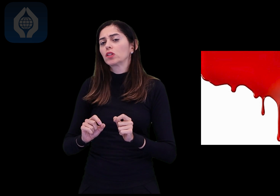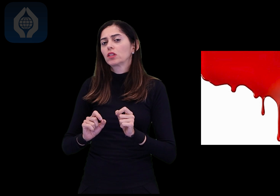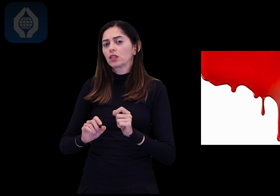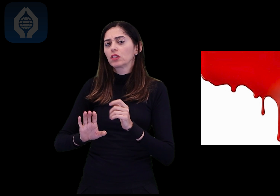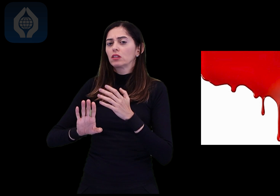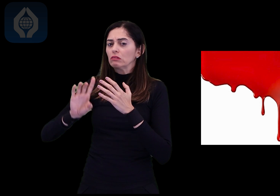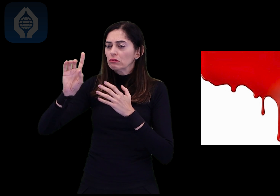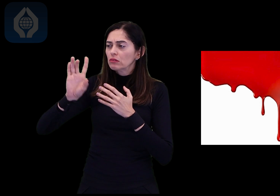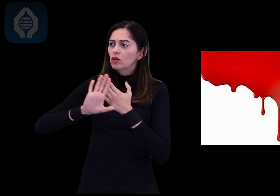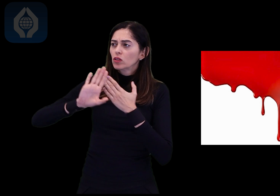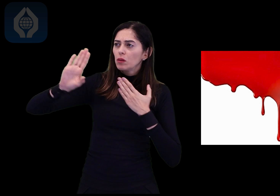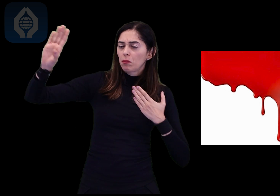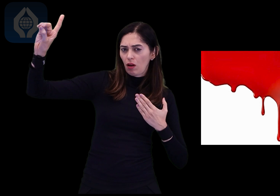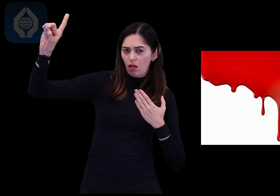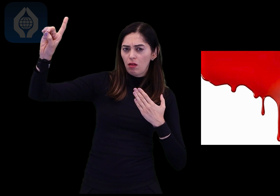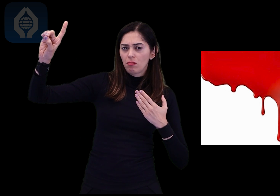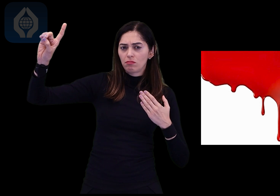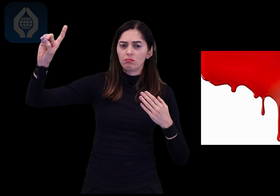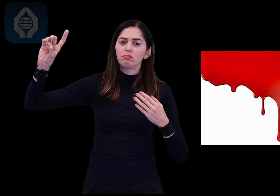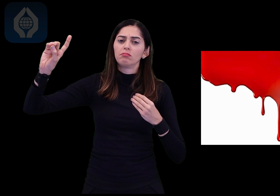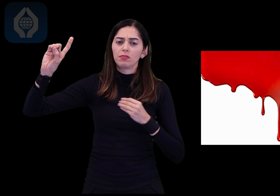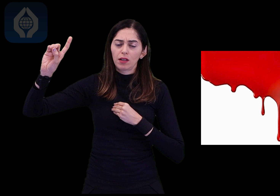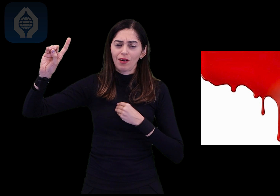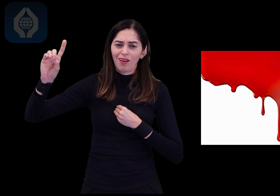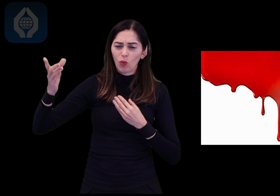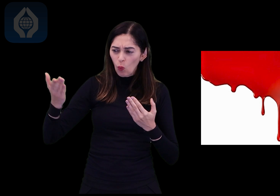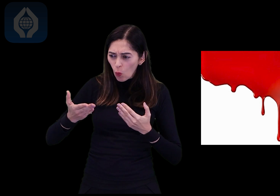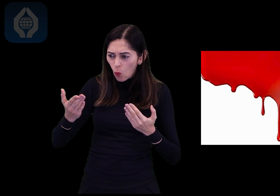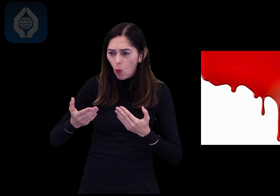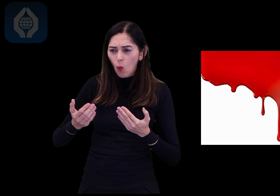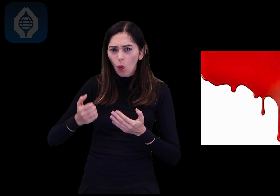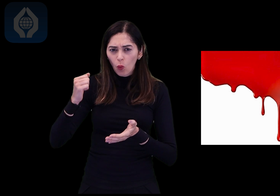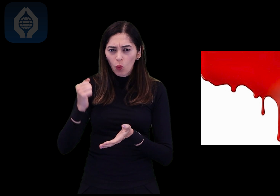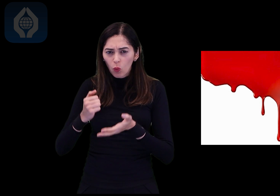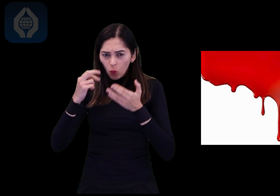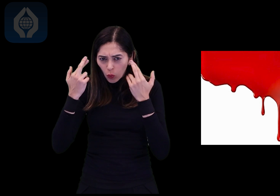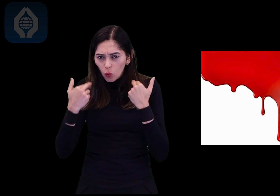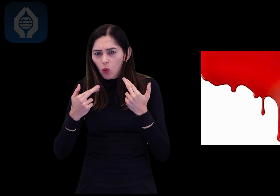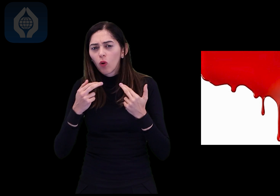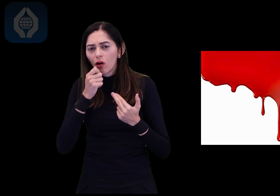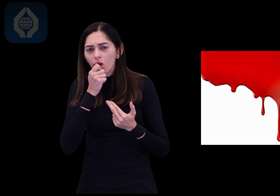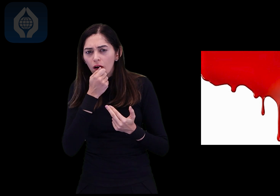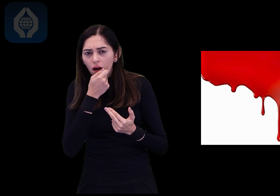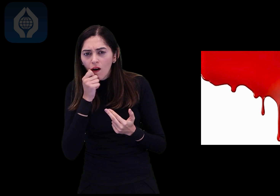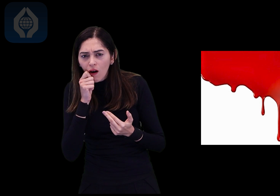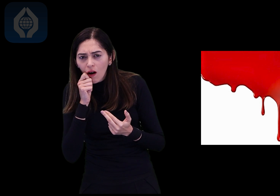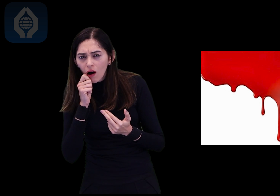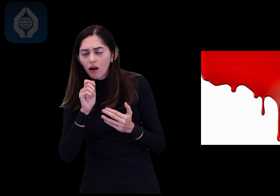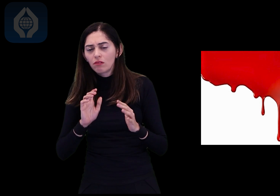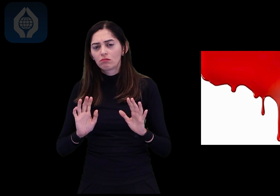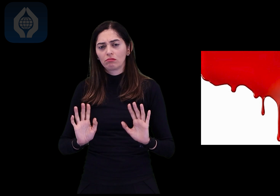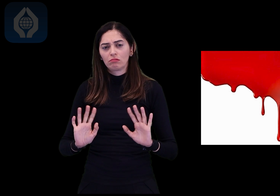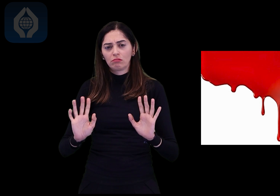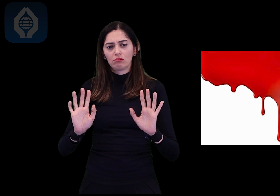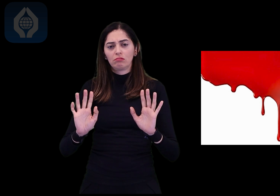levemos sacrifícios de animais para ele hoje em dia, mas essa foi a maneira que estabeleceu para que os israelitas se aproximassem